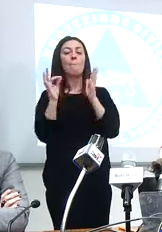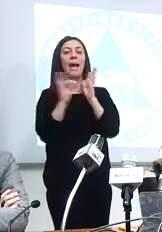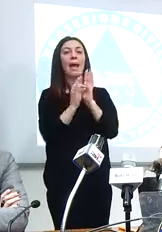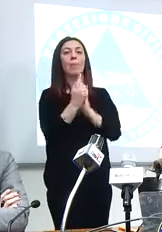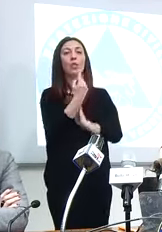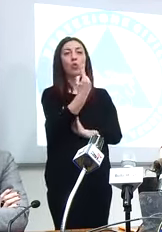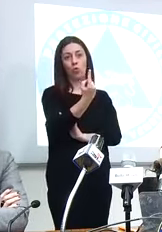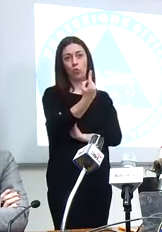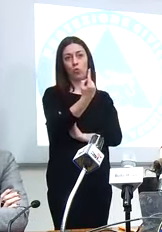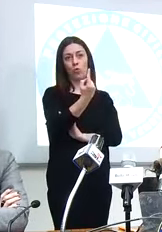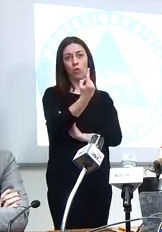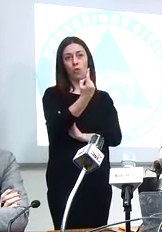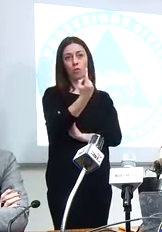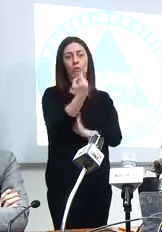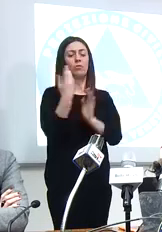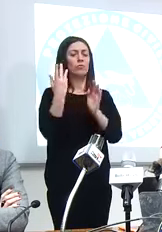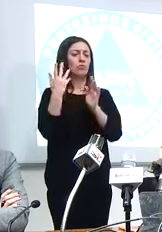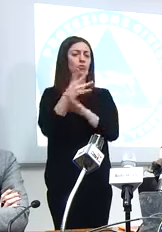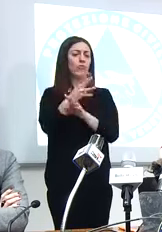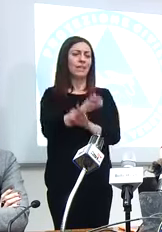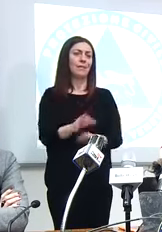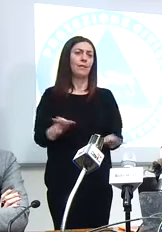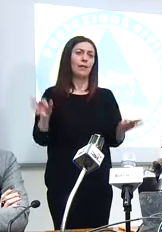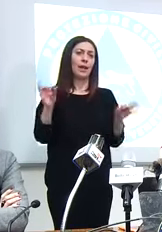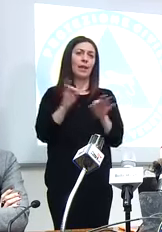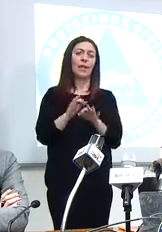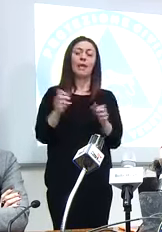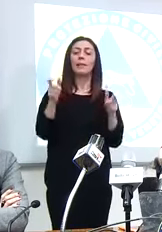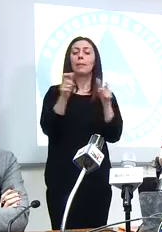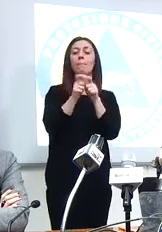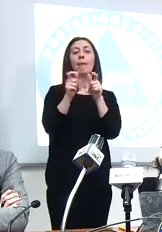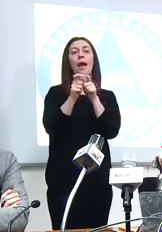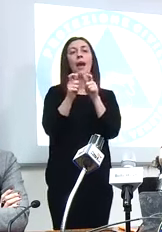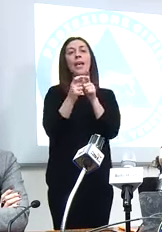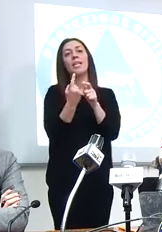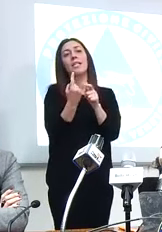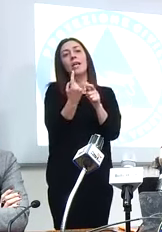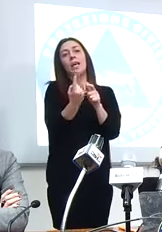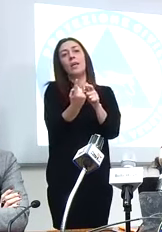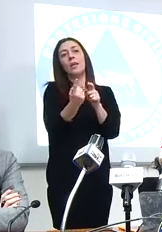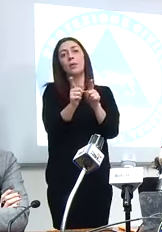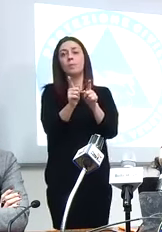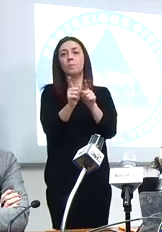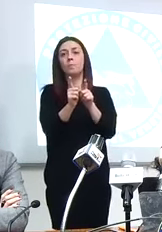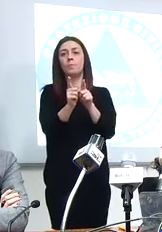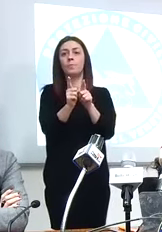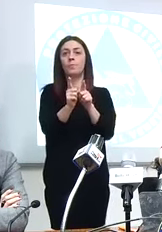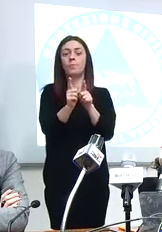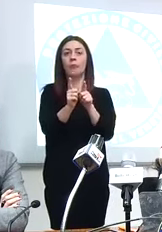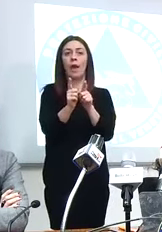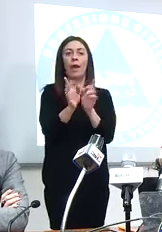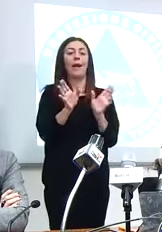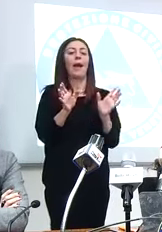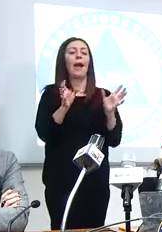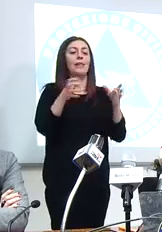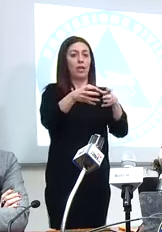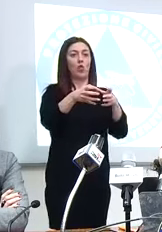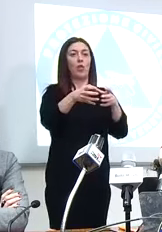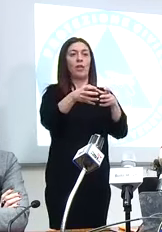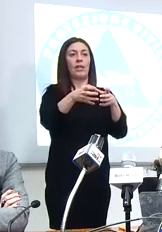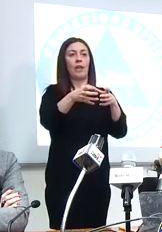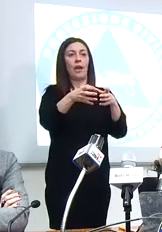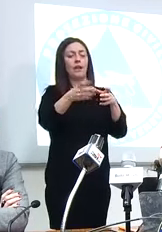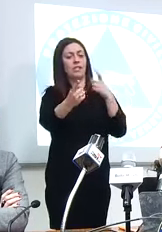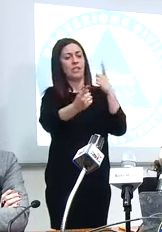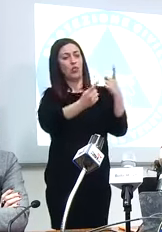di mettere uno Stato, una regione, un paese in una, diciamo, categorizzazione di